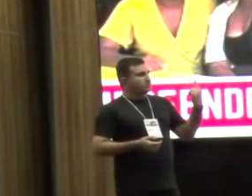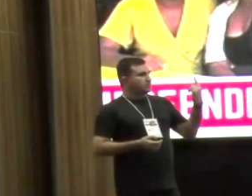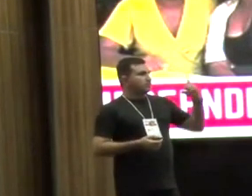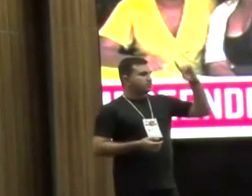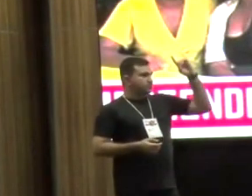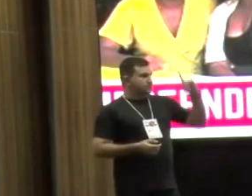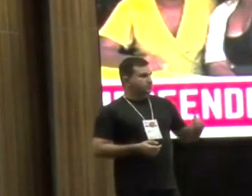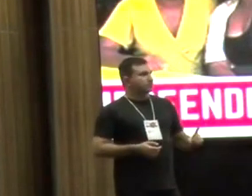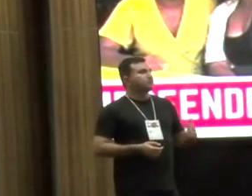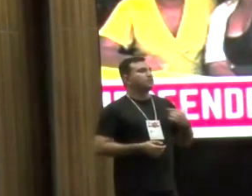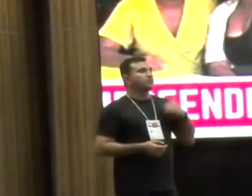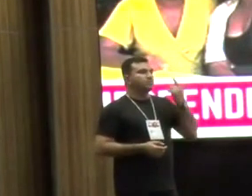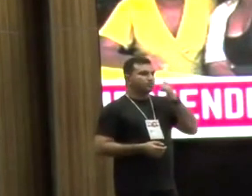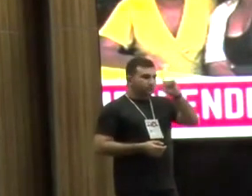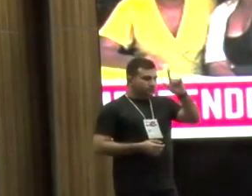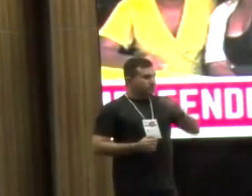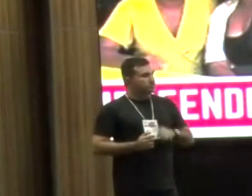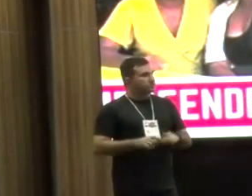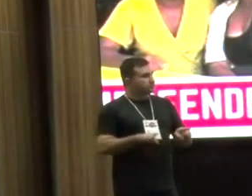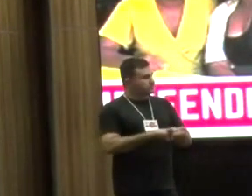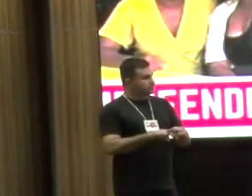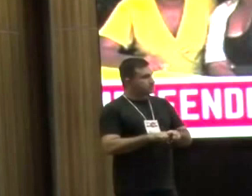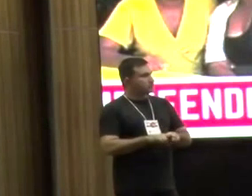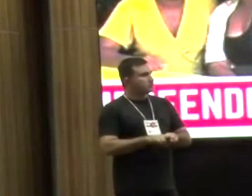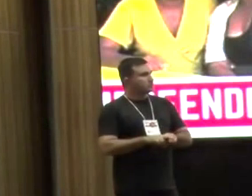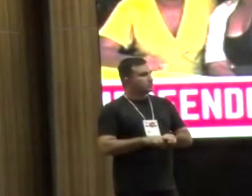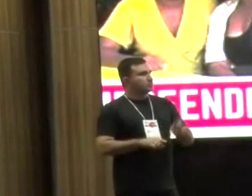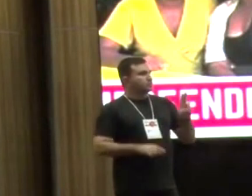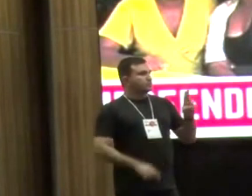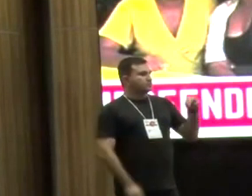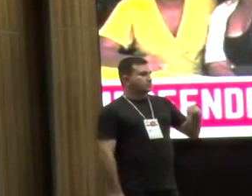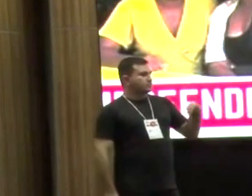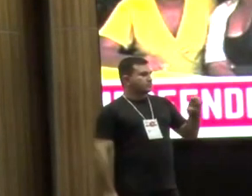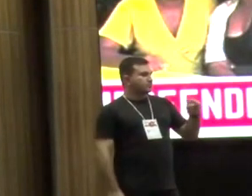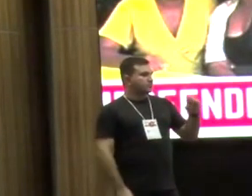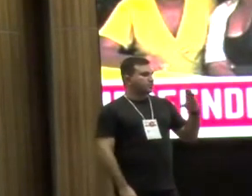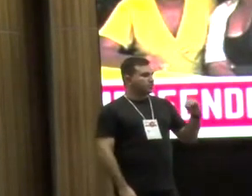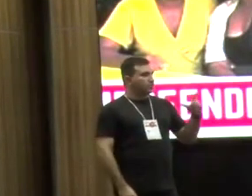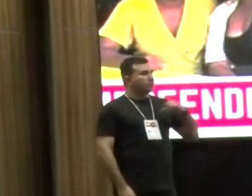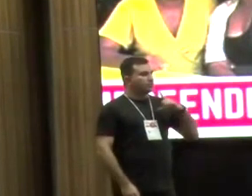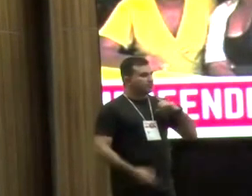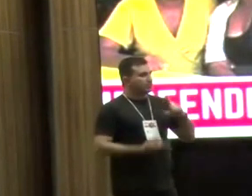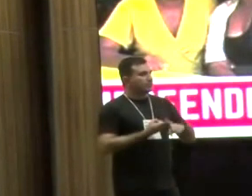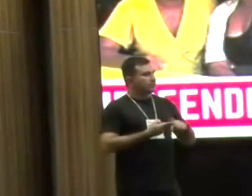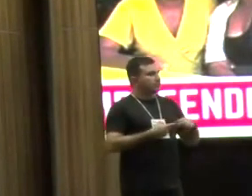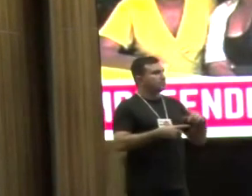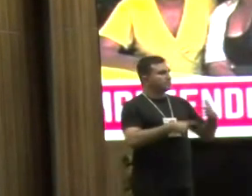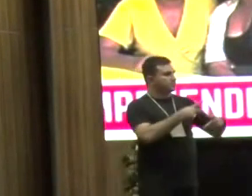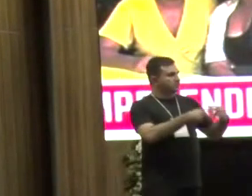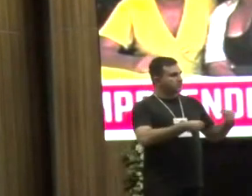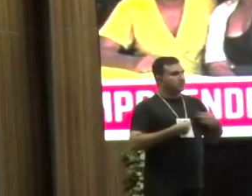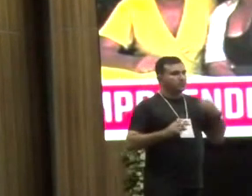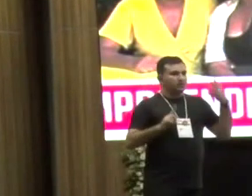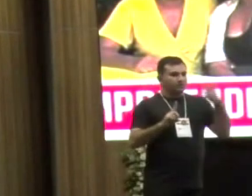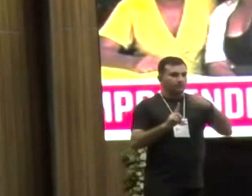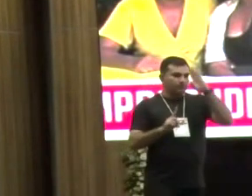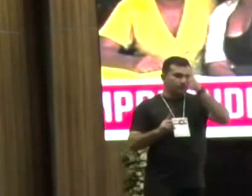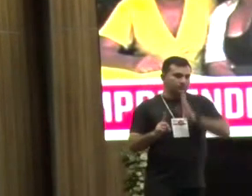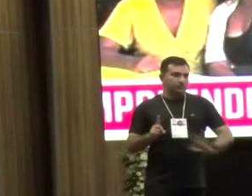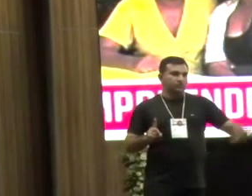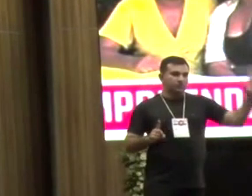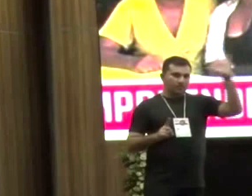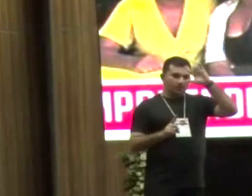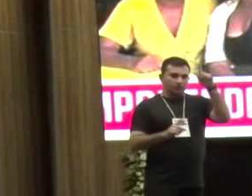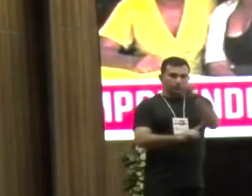fui a primeira diretora a receber da Unesco um prêmio de referência nacional em